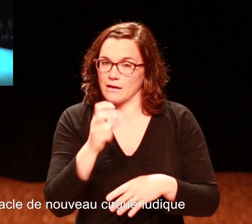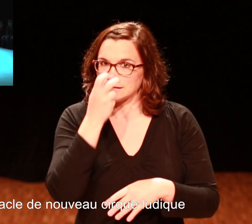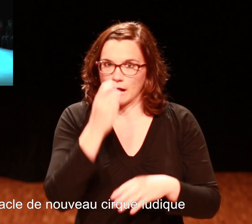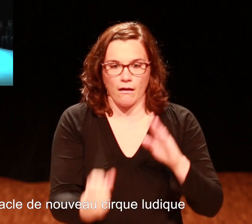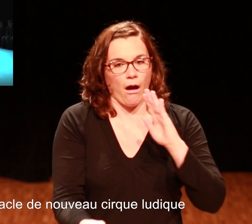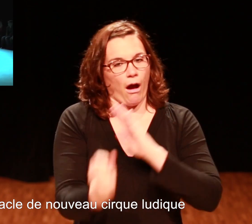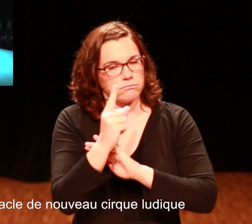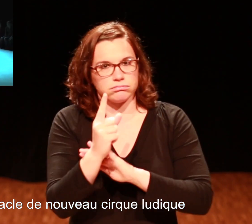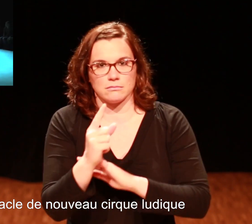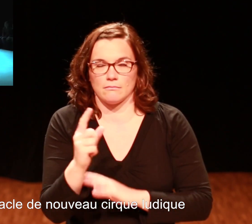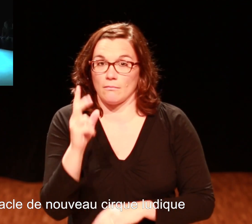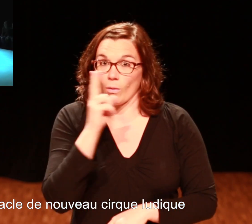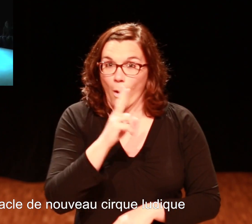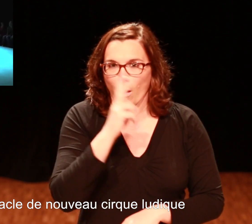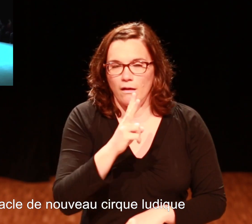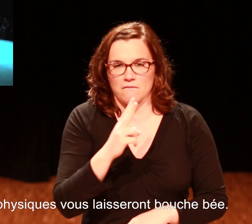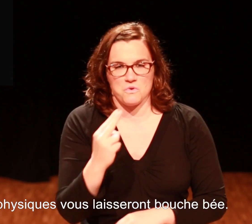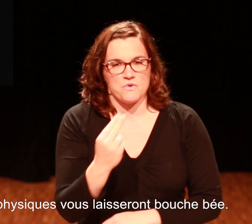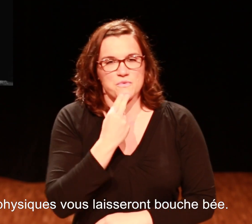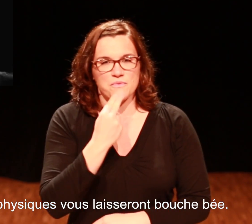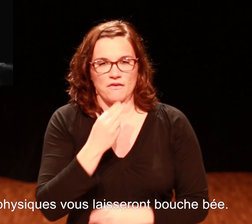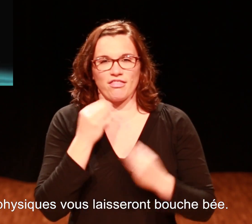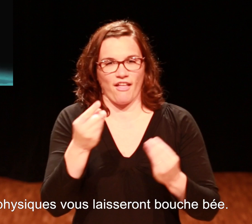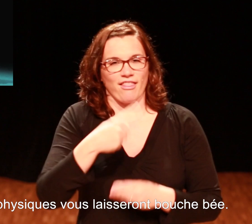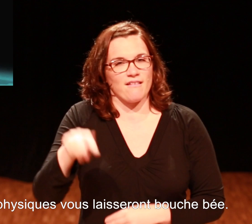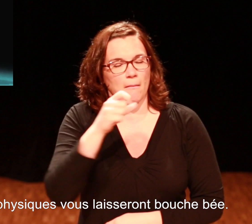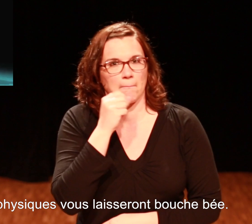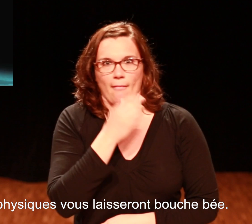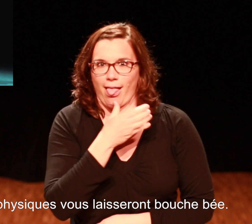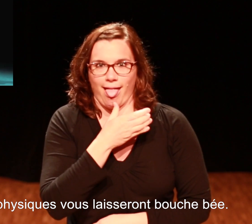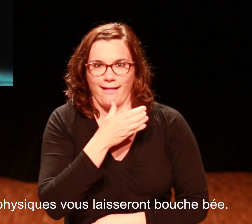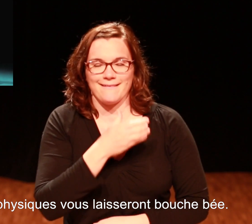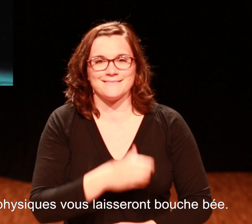cirque ludique, où les performances physiques vous laisseront bouche bée.